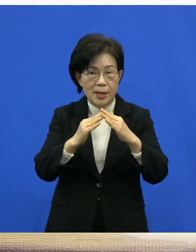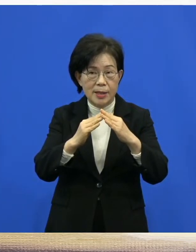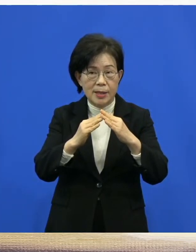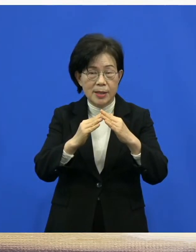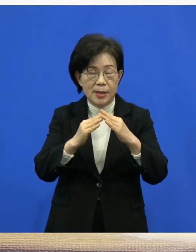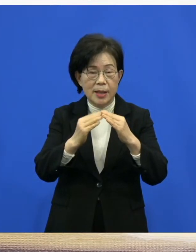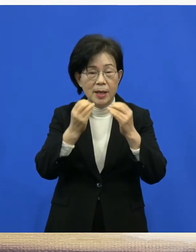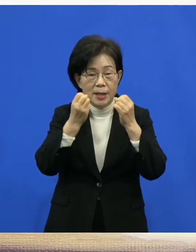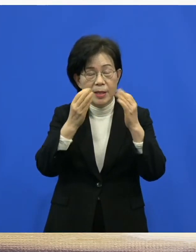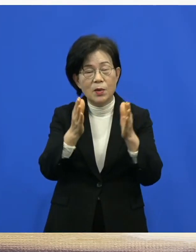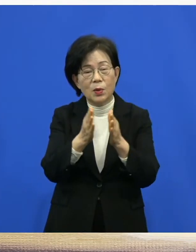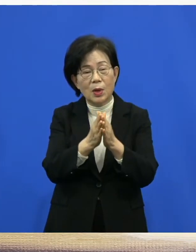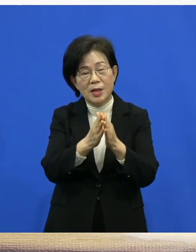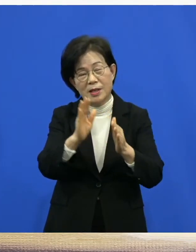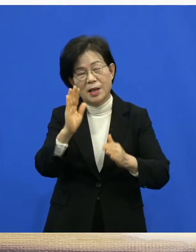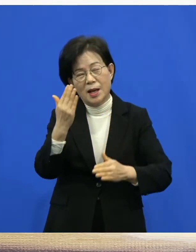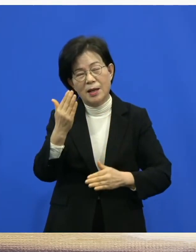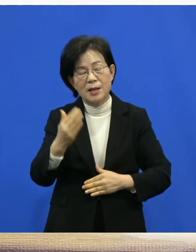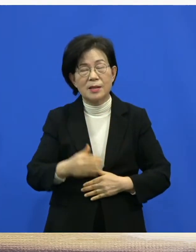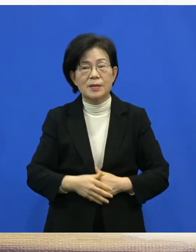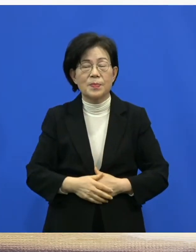개척을 시작할 수 있게 하시고,